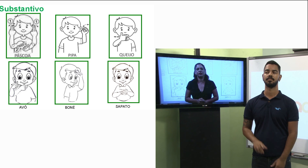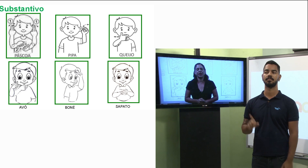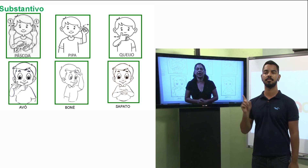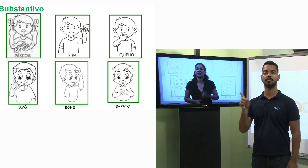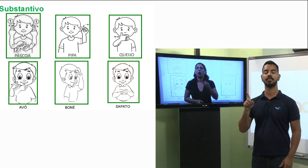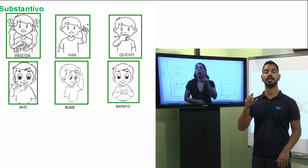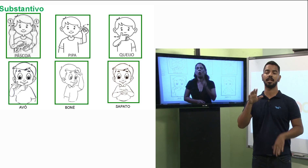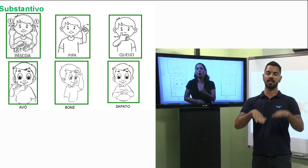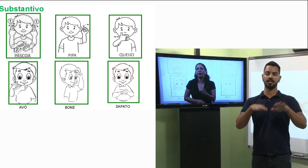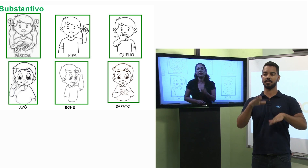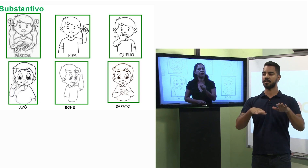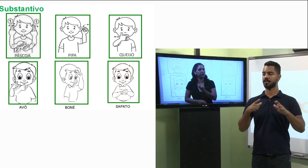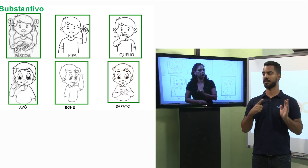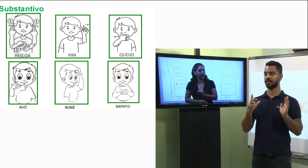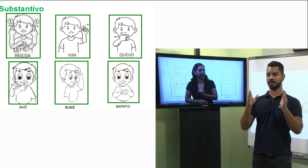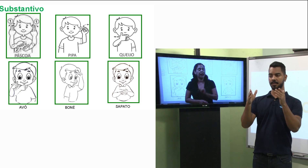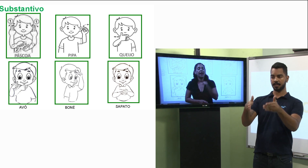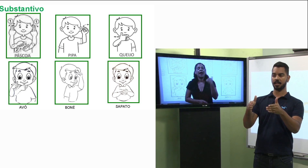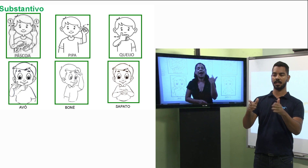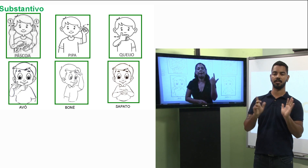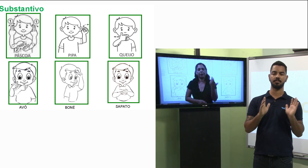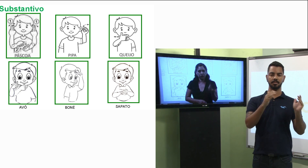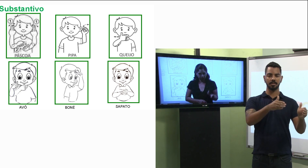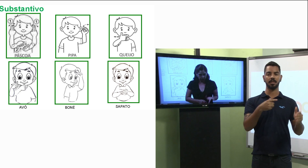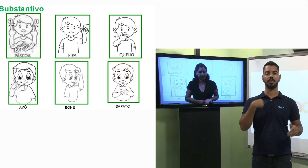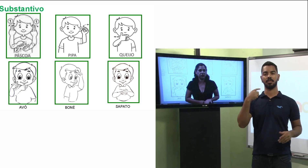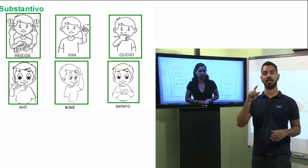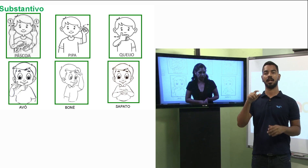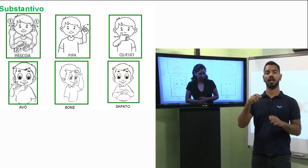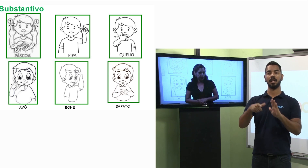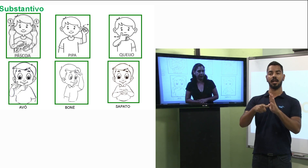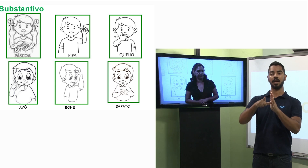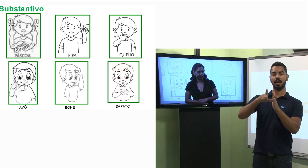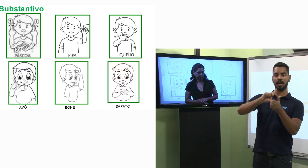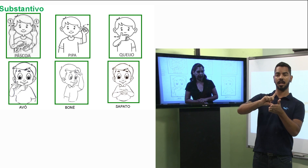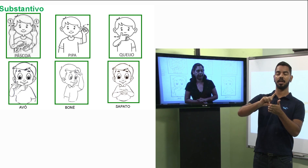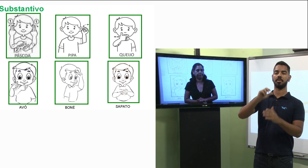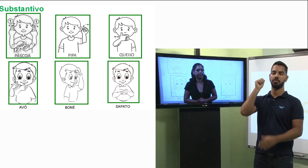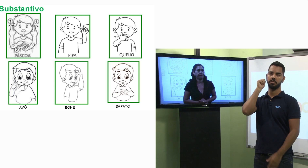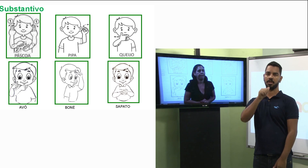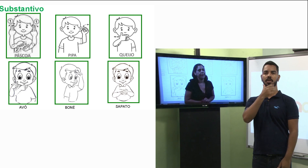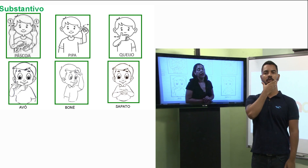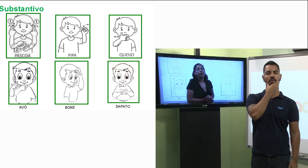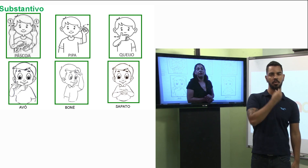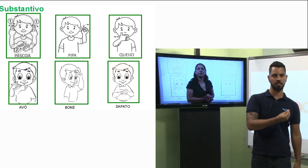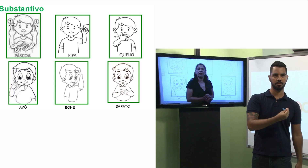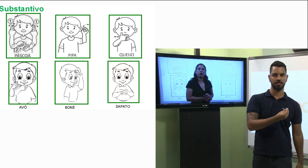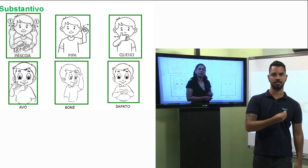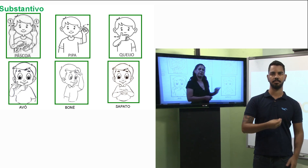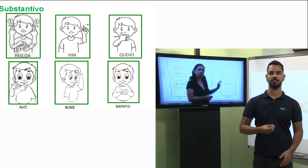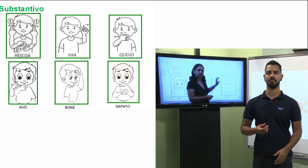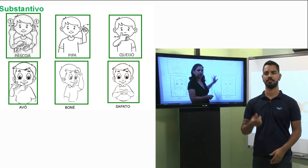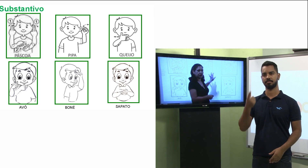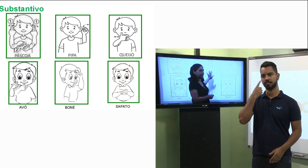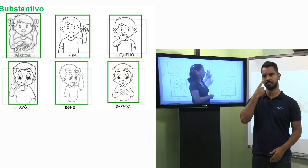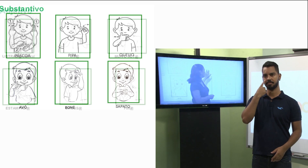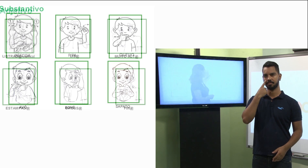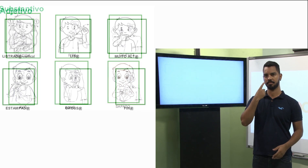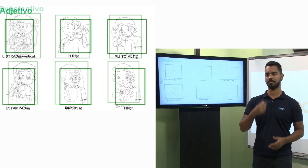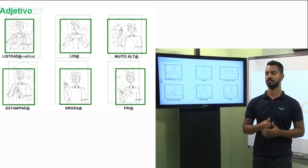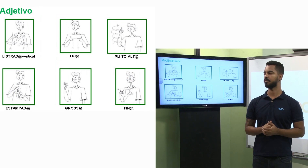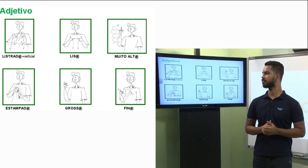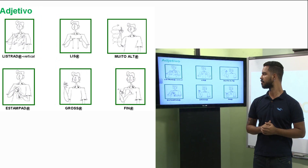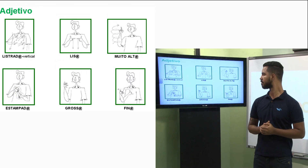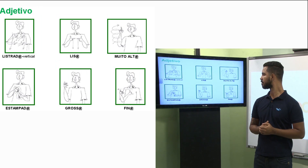por meio dos sinais homem e mulher após o substantivo também, tá? Vamos agora aos